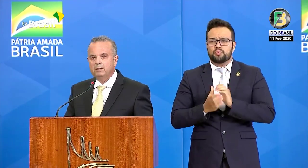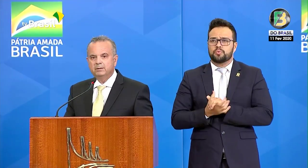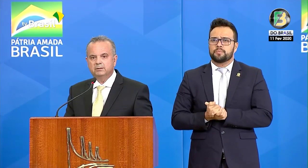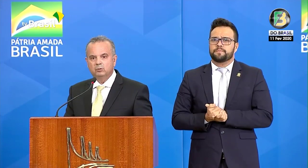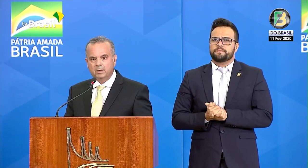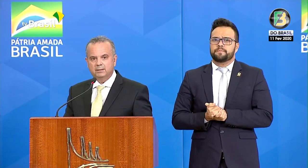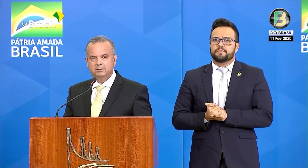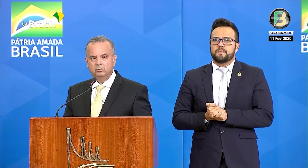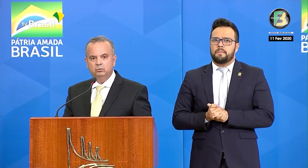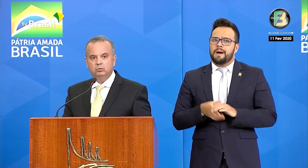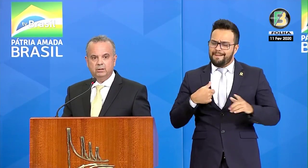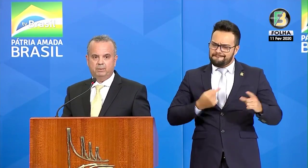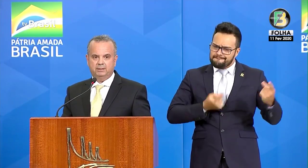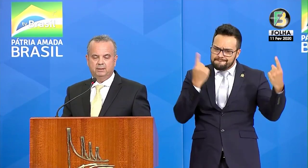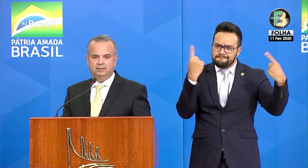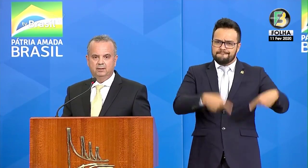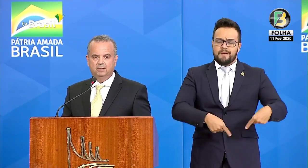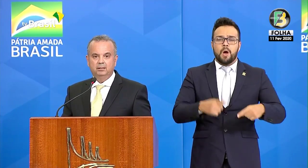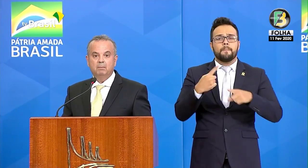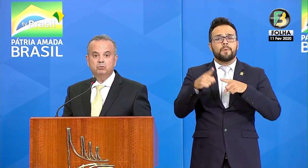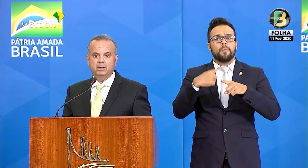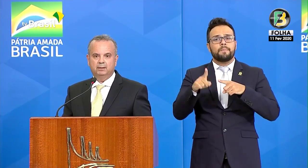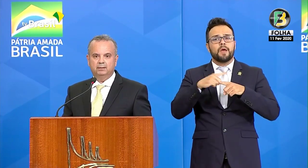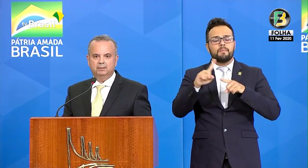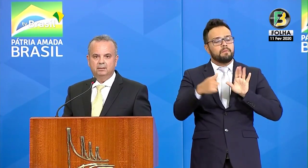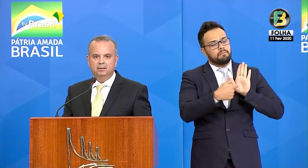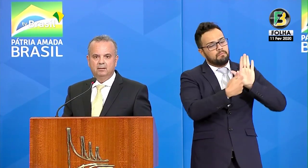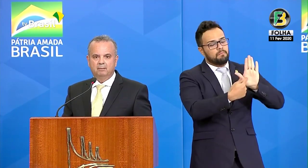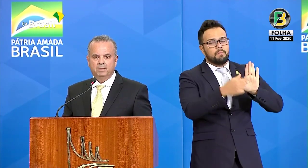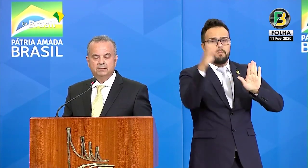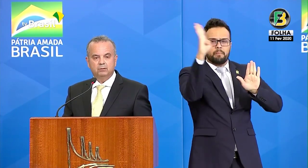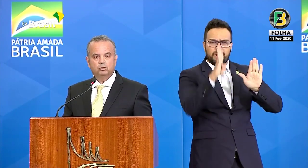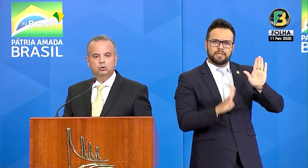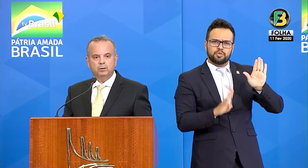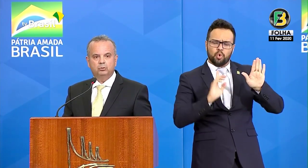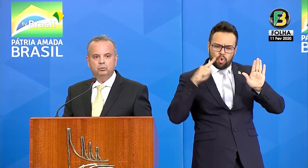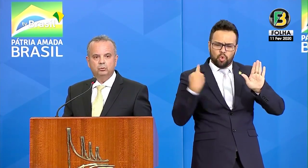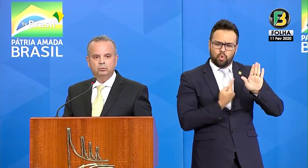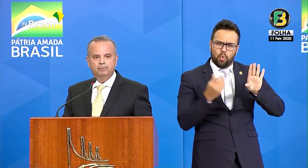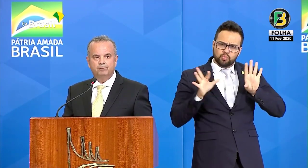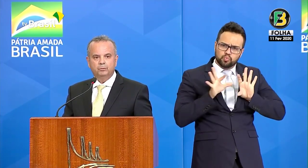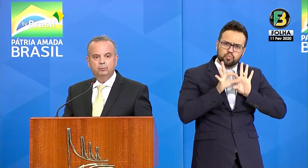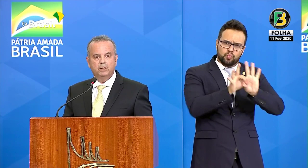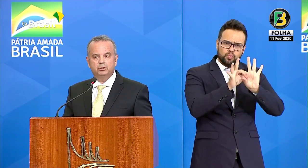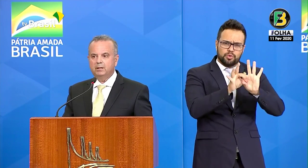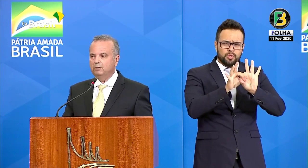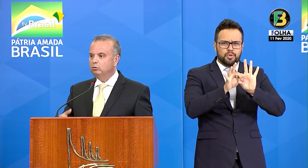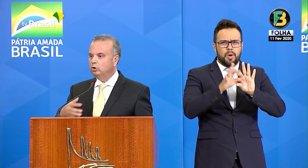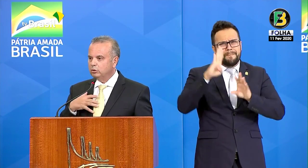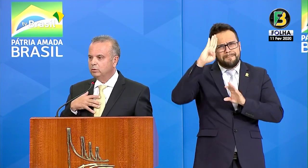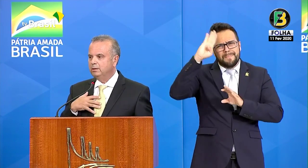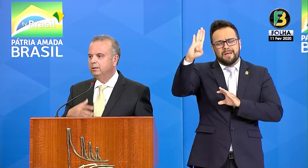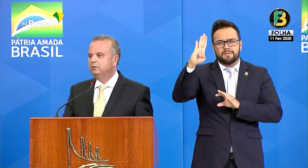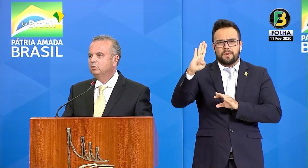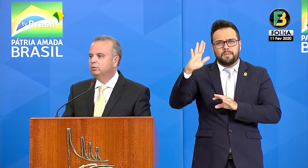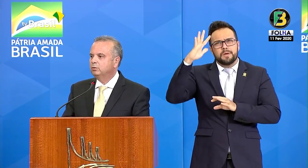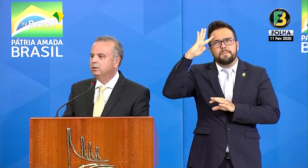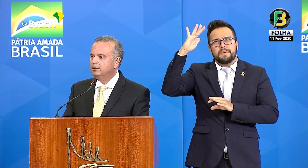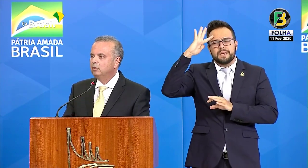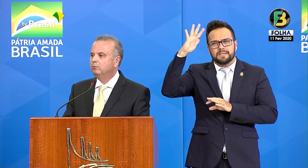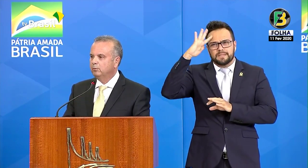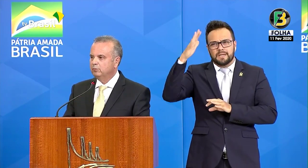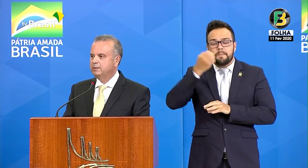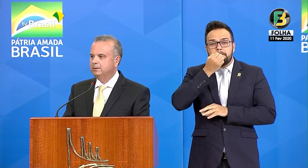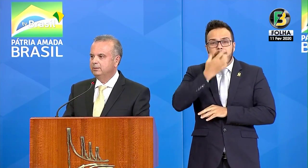os problemas que o Brasil nos apresenta, de mãos dadas, pensando sobretudo no bem-estar do nosso cliente, e o